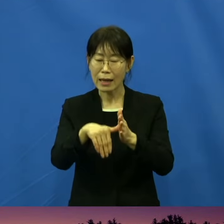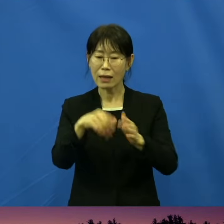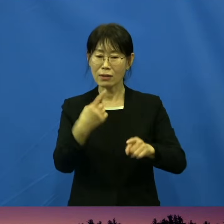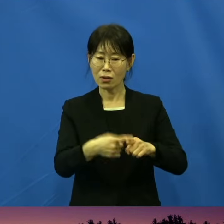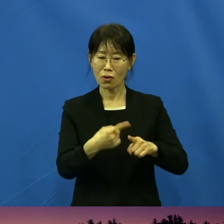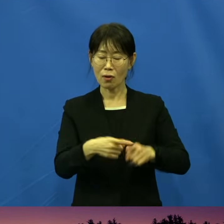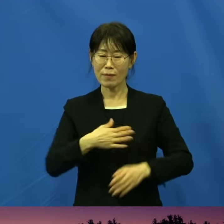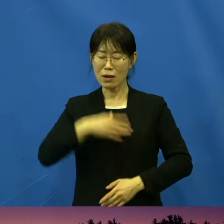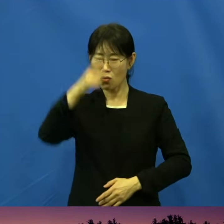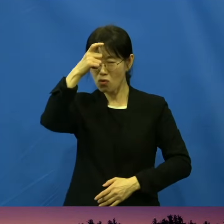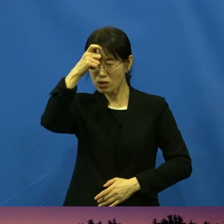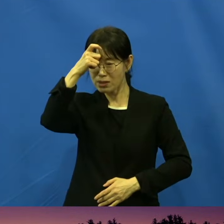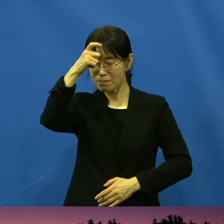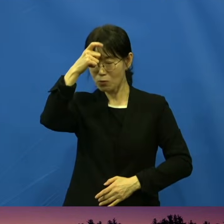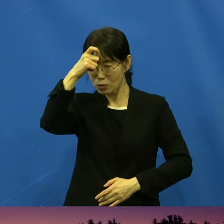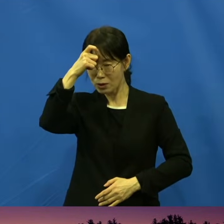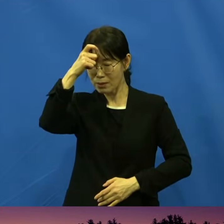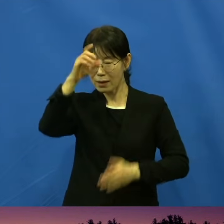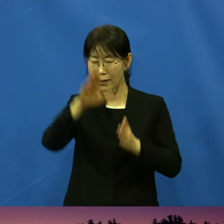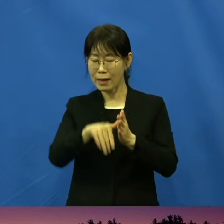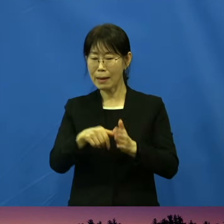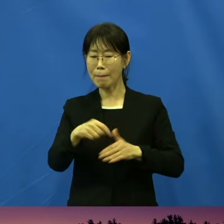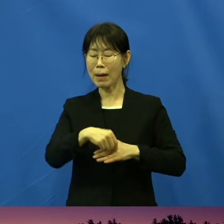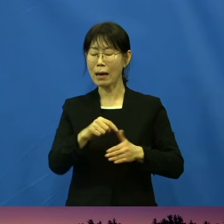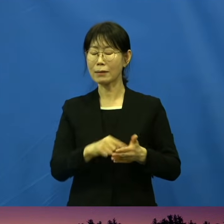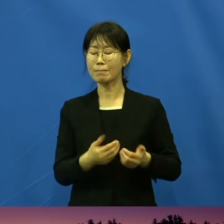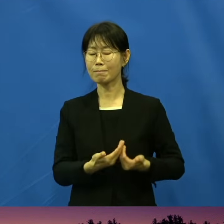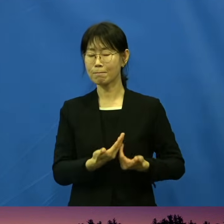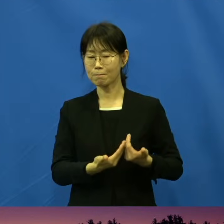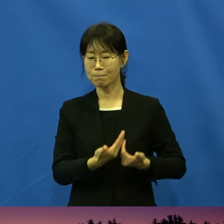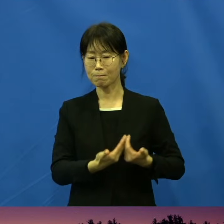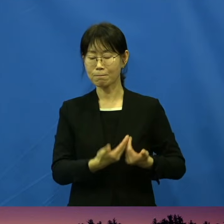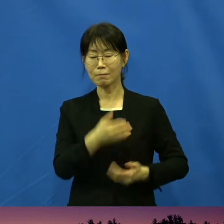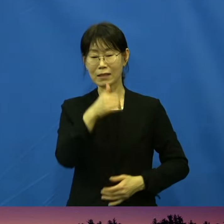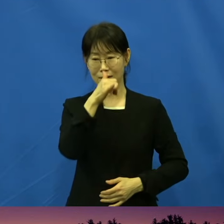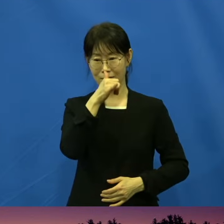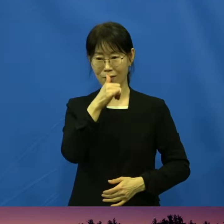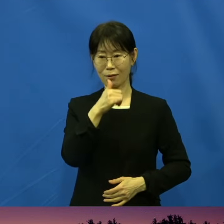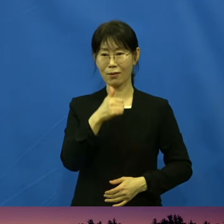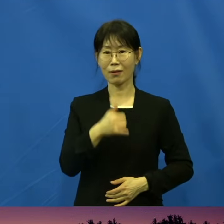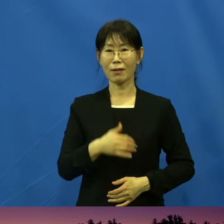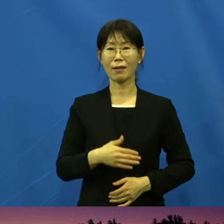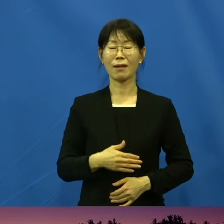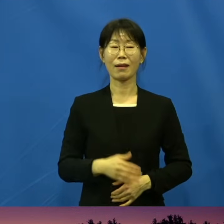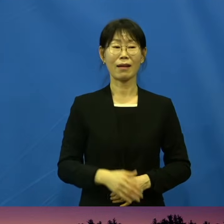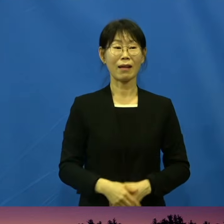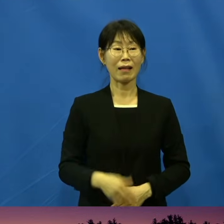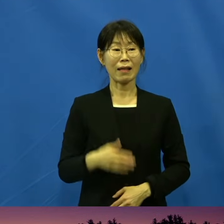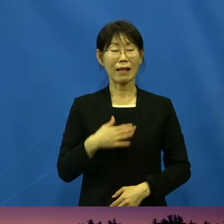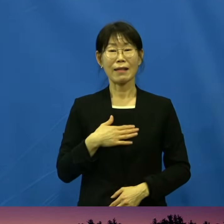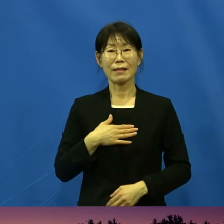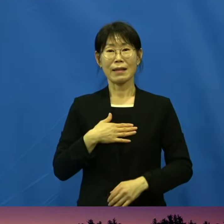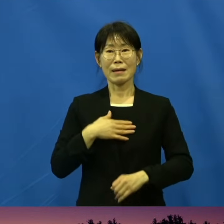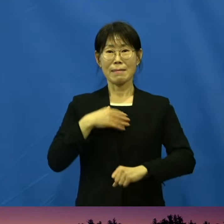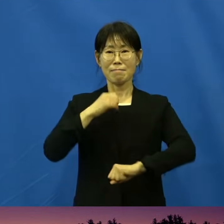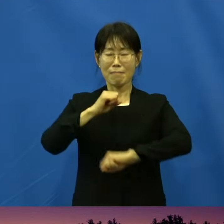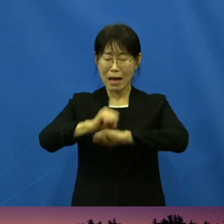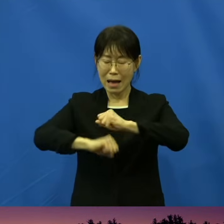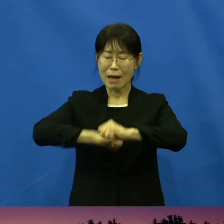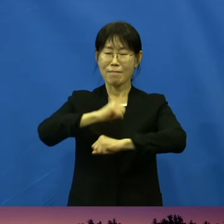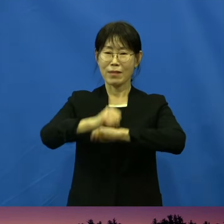평안하지 않아요. 여러분, 내 마음대로, 내 고집대로, 내 자아의 왕국에 내가 왕이 되어서